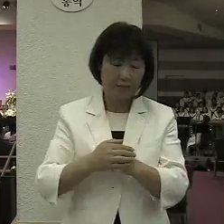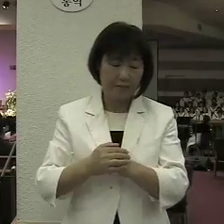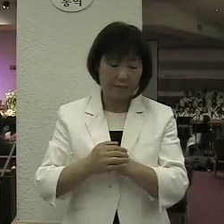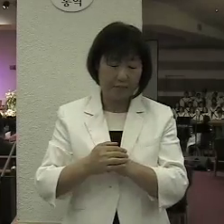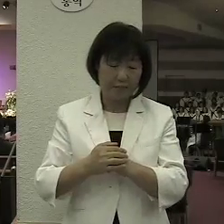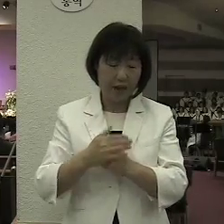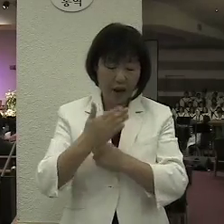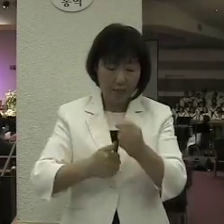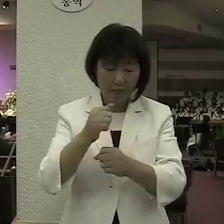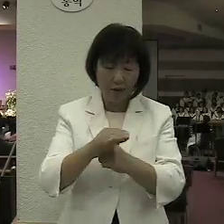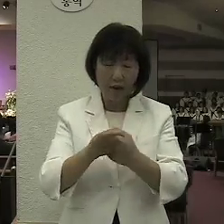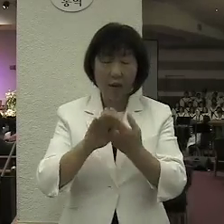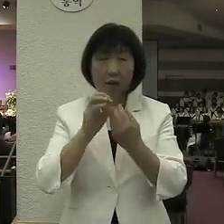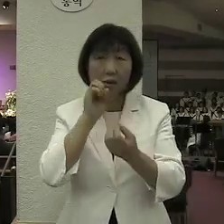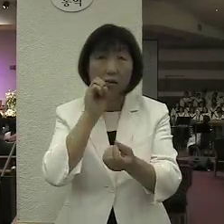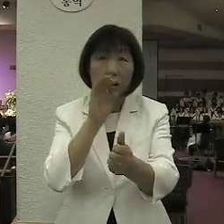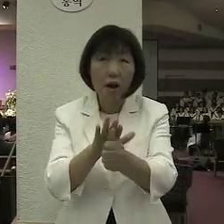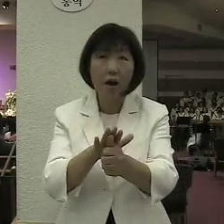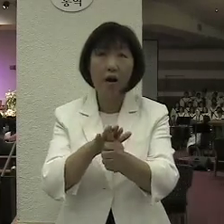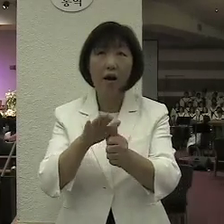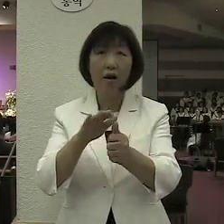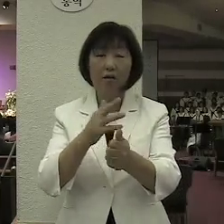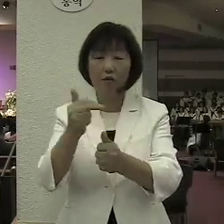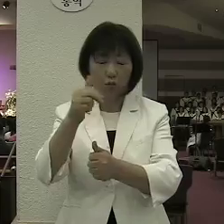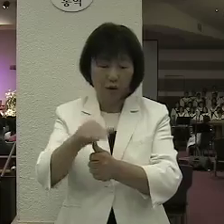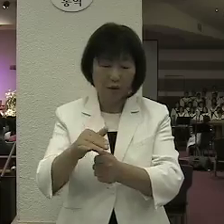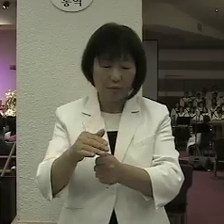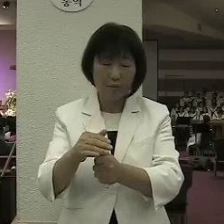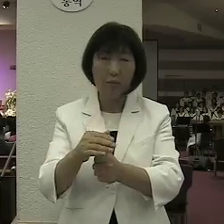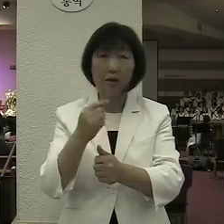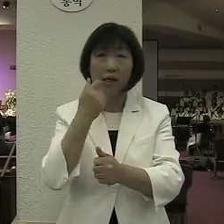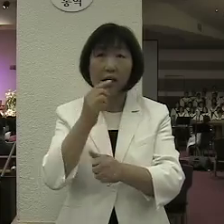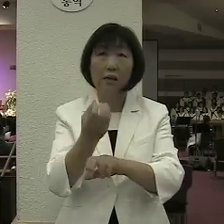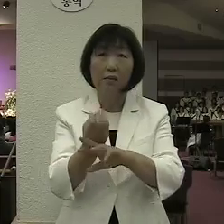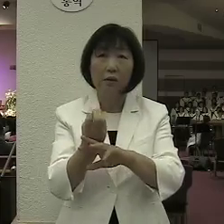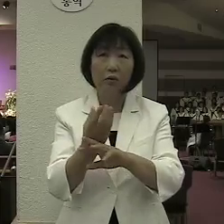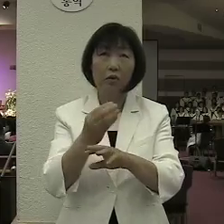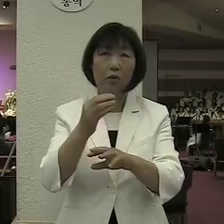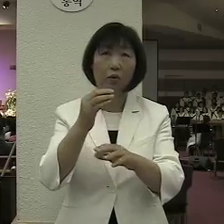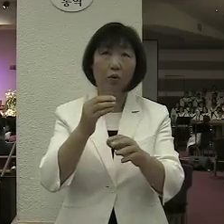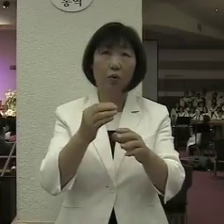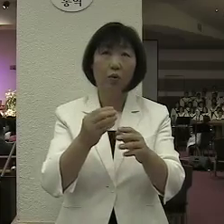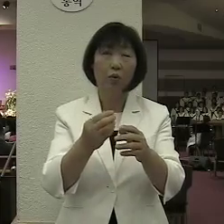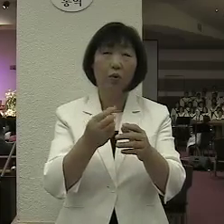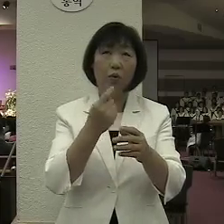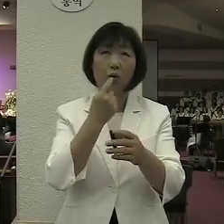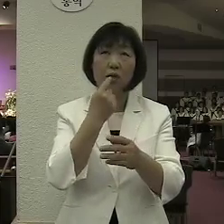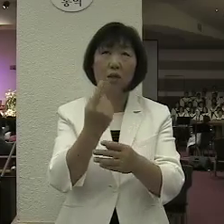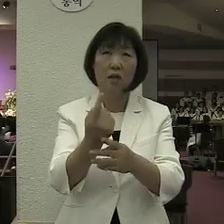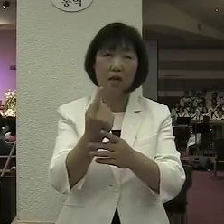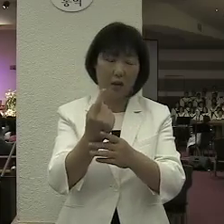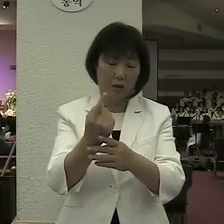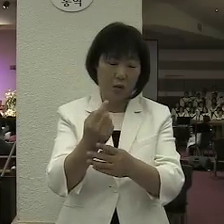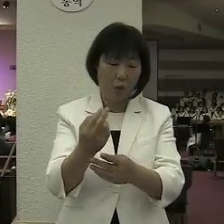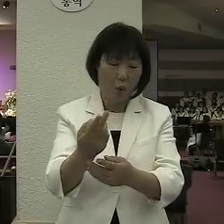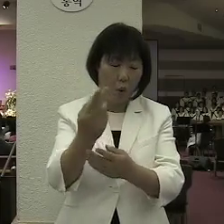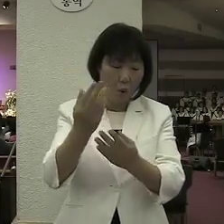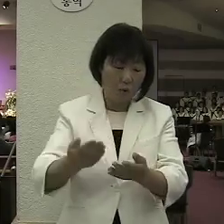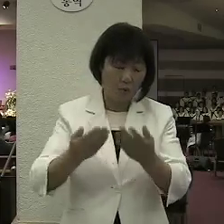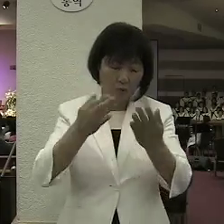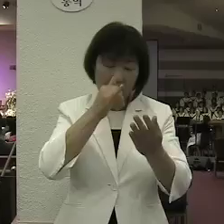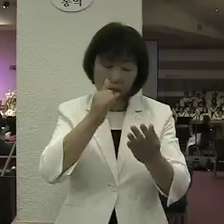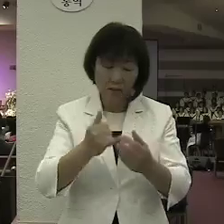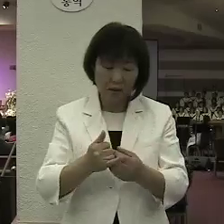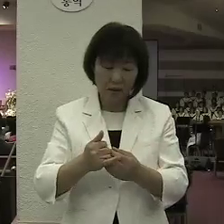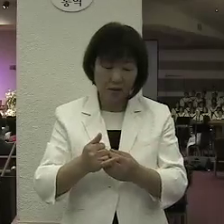그래서 그때부터 가만 놔뒀던 거예요. 이게 아버지의 마음이 아닙니까? 그것이 또한 아이들의 특권이 아닙니까? 성경에